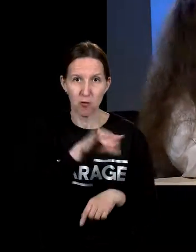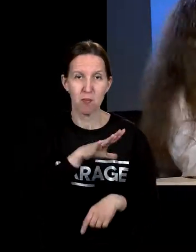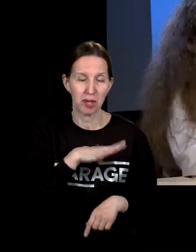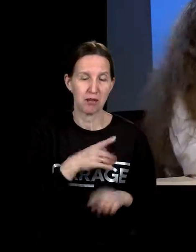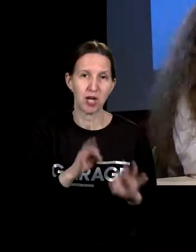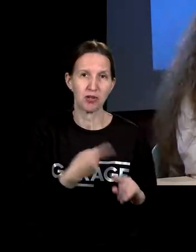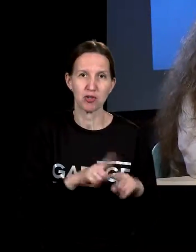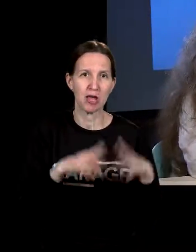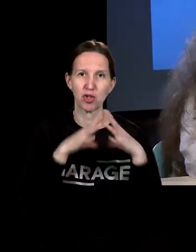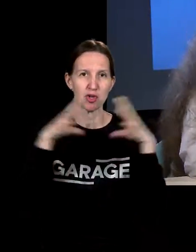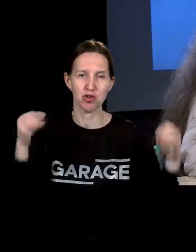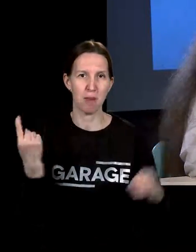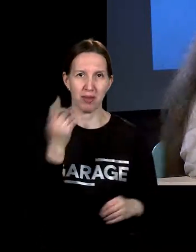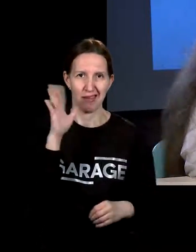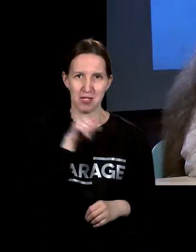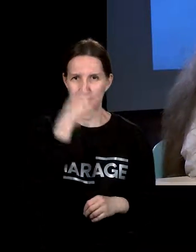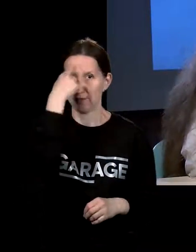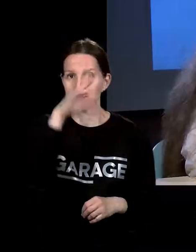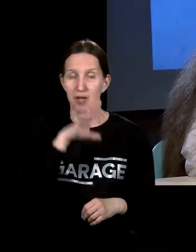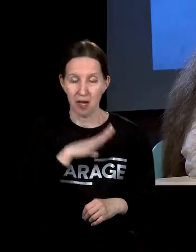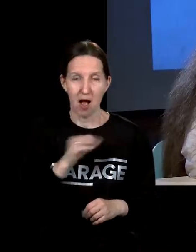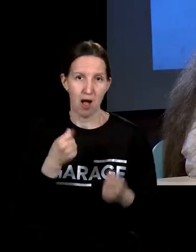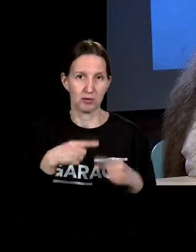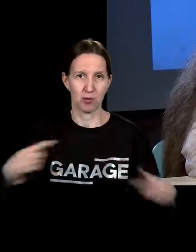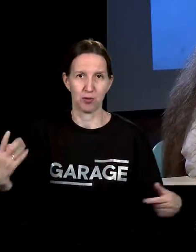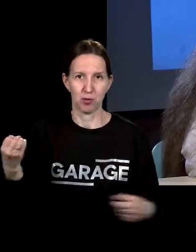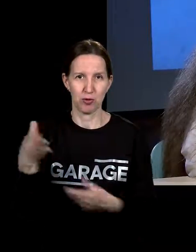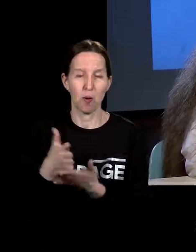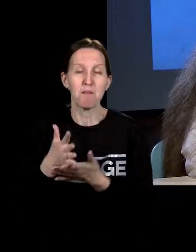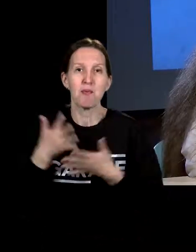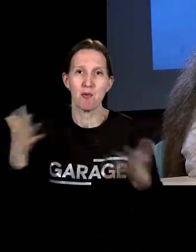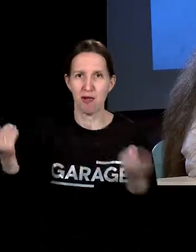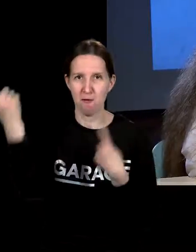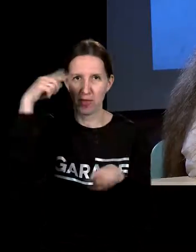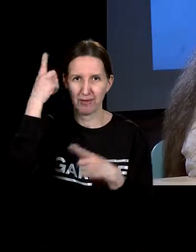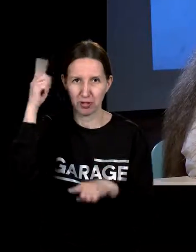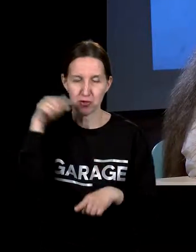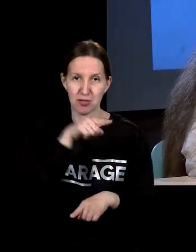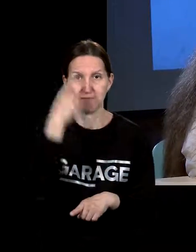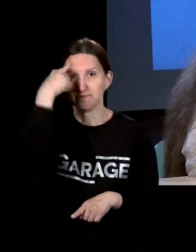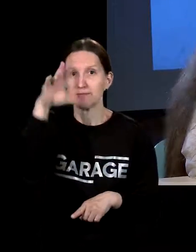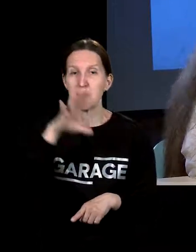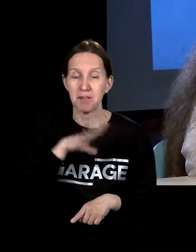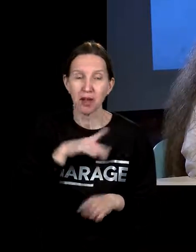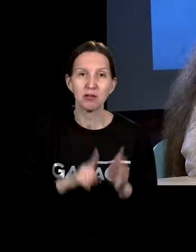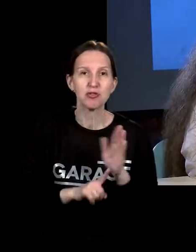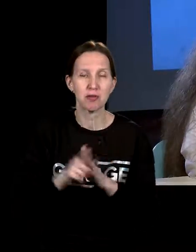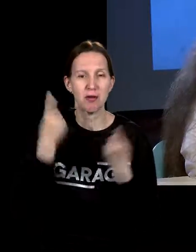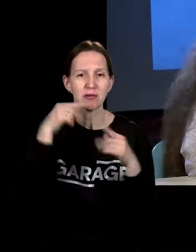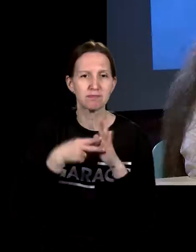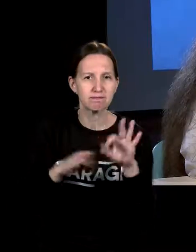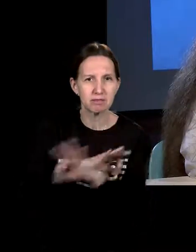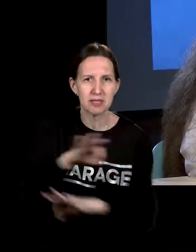не единственное транспортное средство, которое придумывает Пономаренко, еще более фантастическое средство, которое он придумывает, начинает